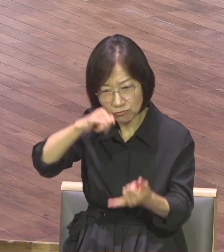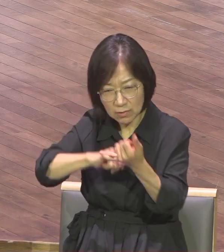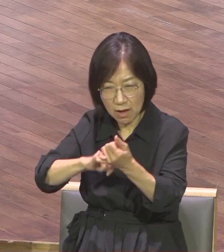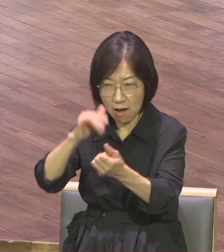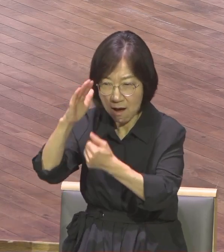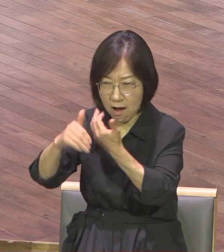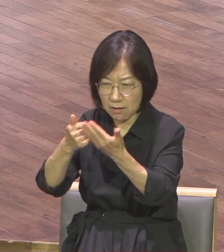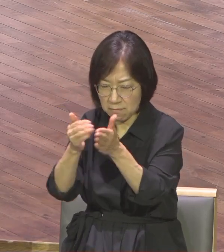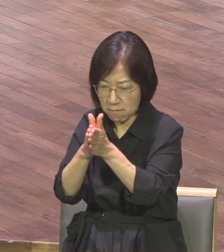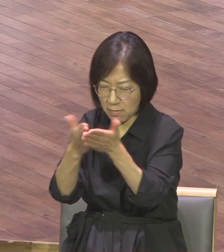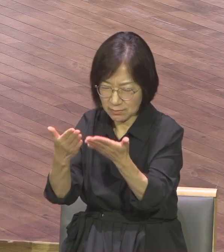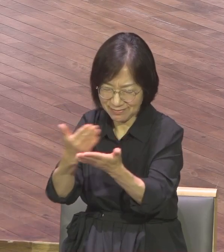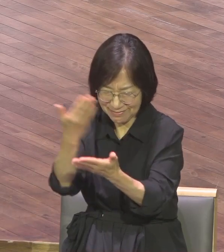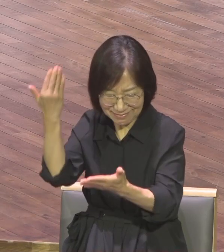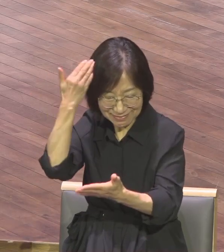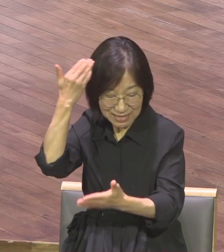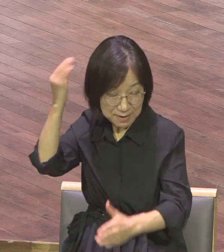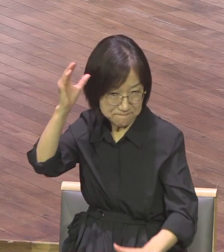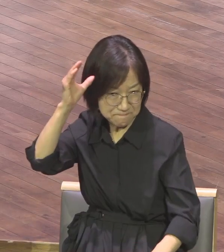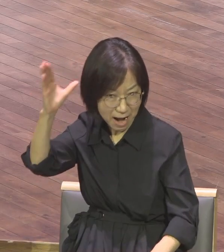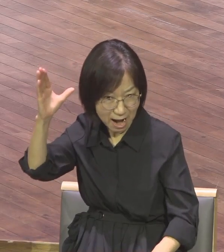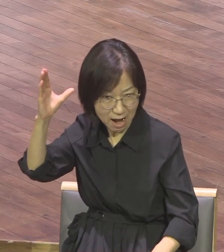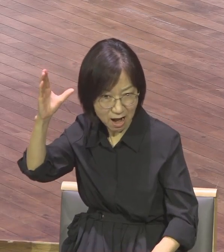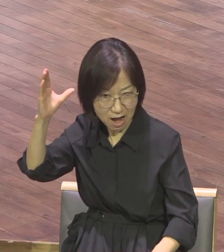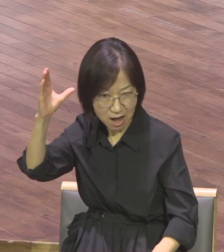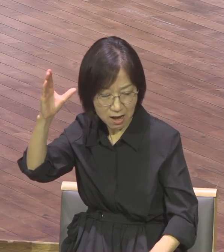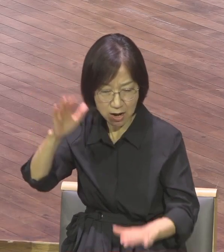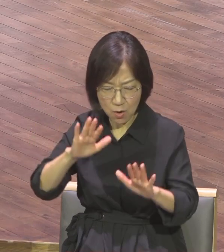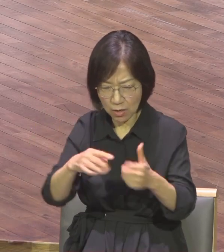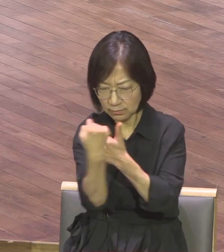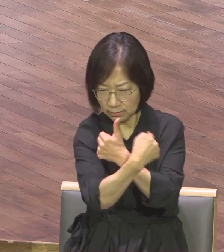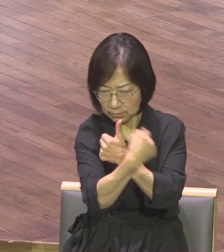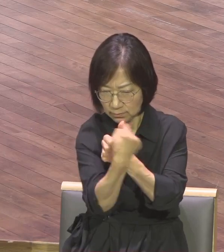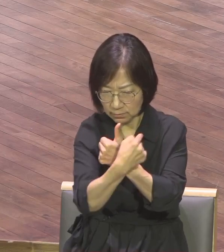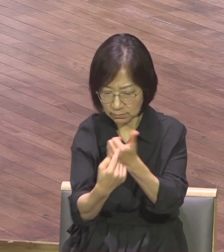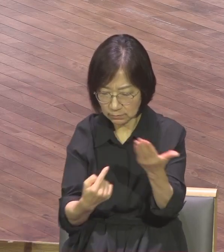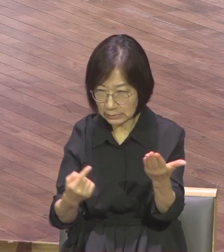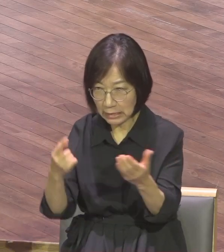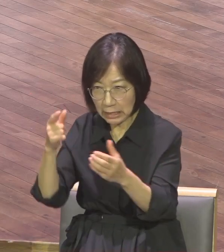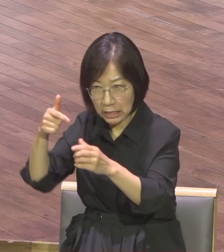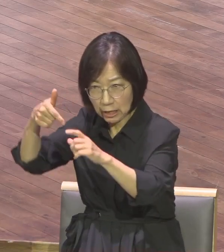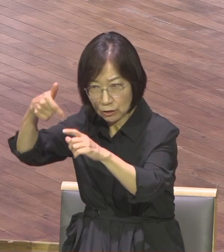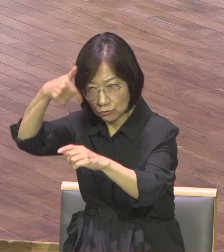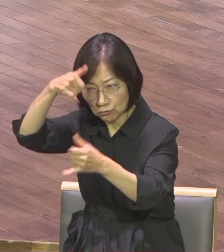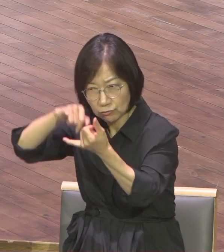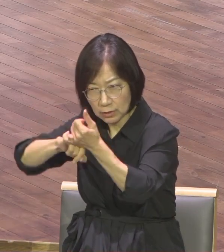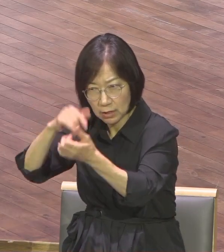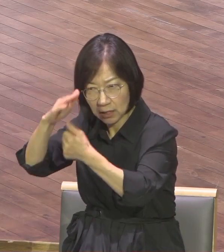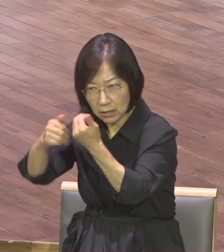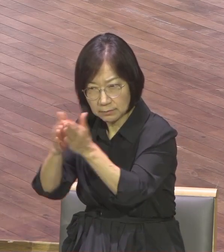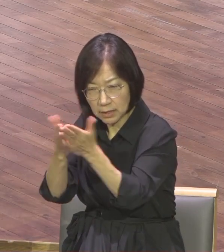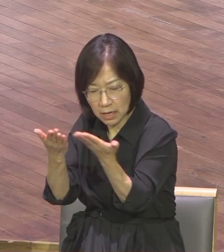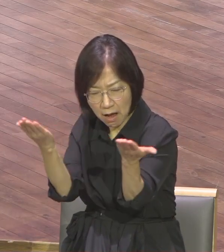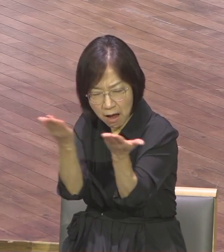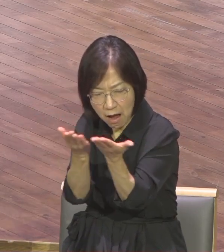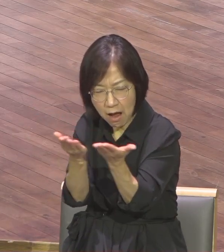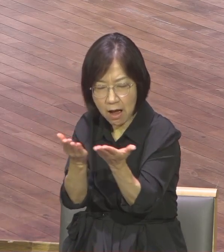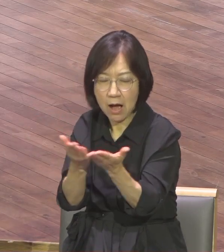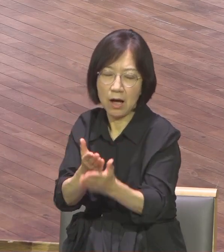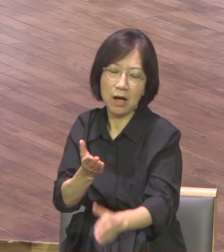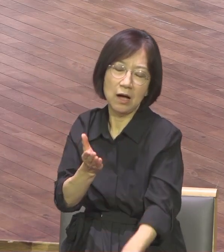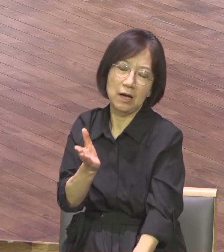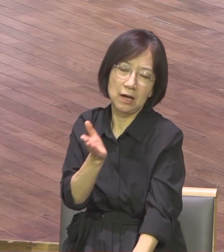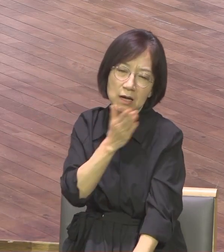않습니까? 능통한 사울이 쫙 들으면서 얼마나 답이 됐겠어요? 그 캐션들이 말이에요. 들으면서